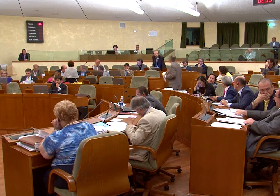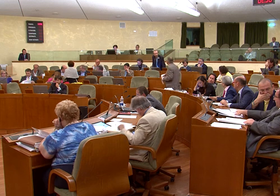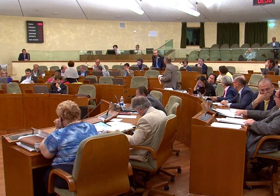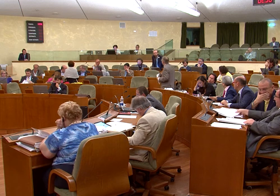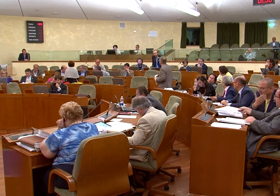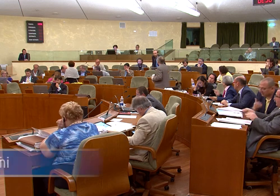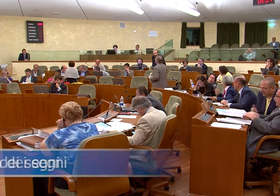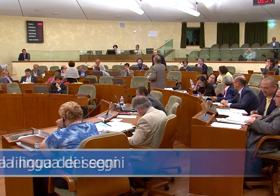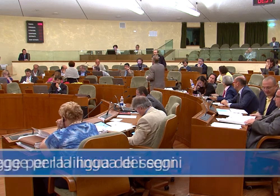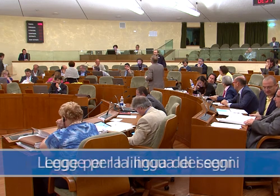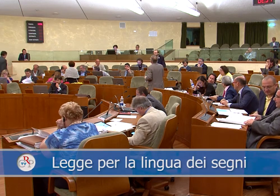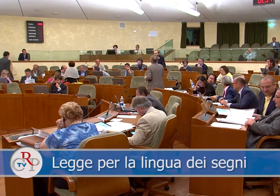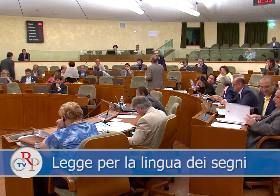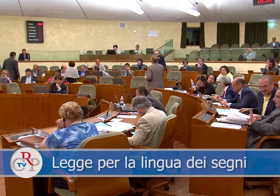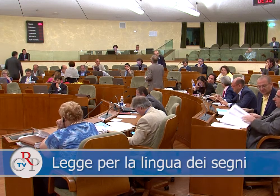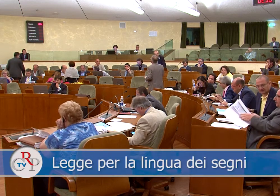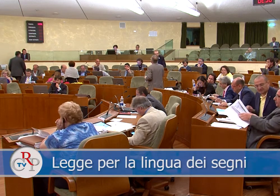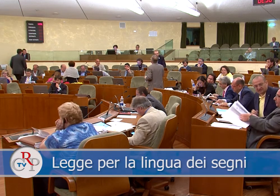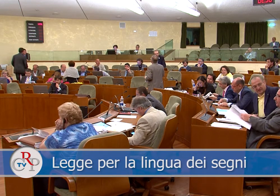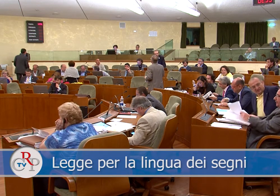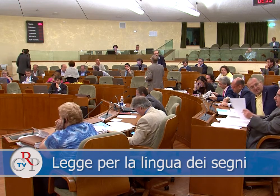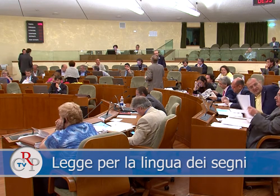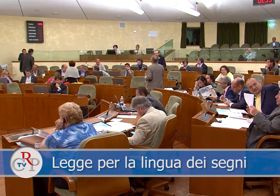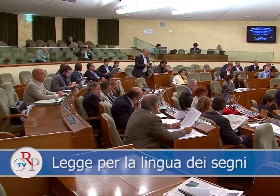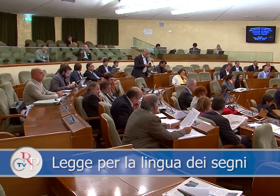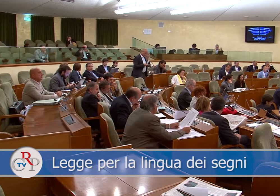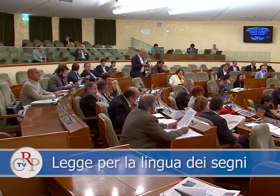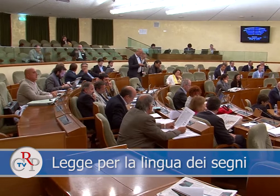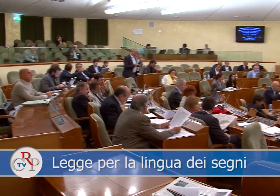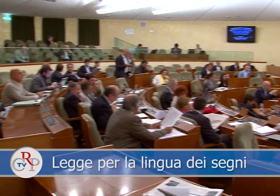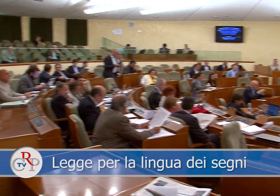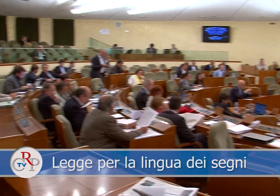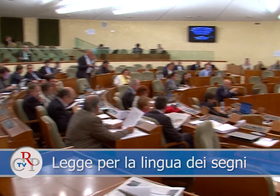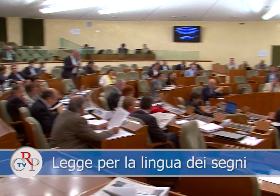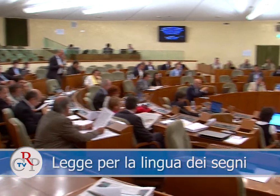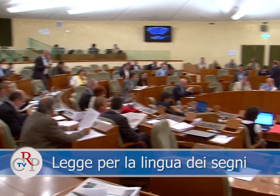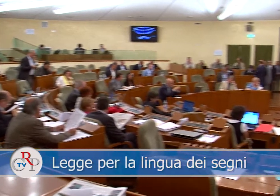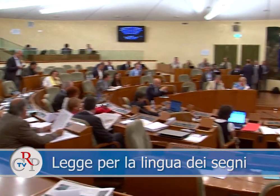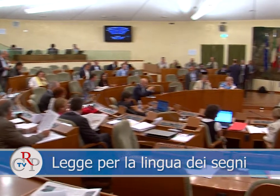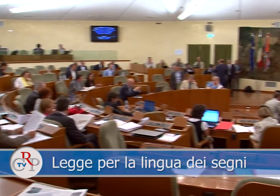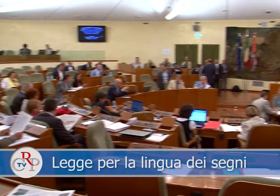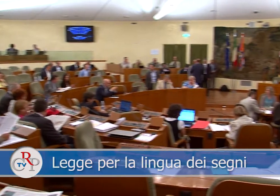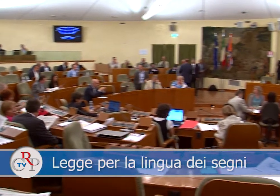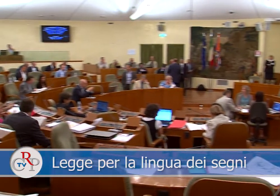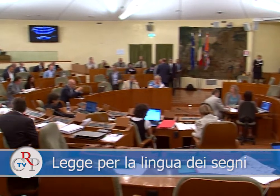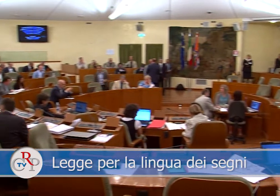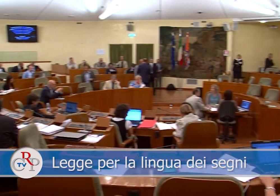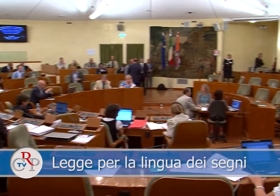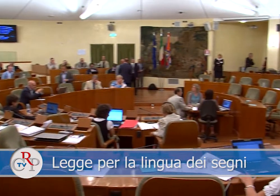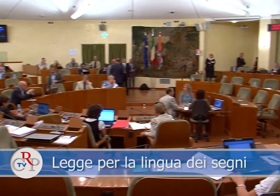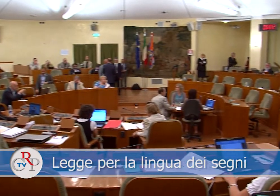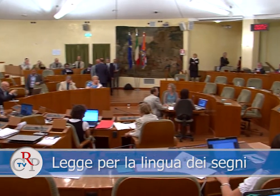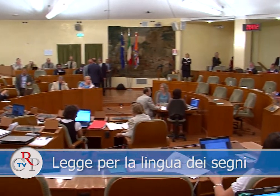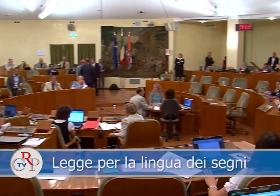Il Consiglio regionale ha approvato con 31 sì, 4 no e 8 non partecipanti al voto la legge per la promozione della lingua dei